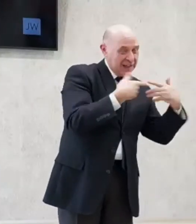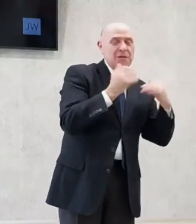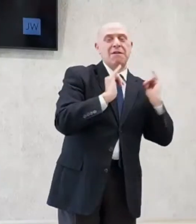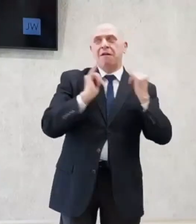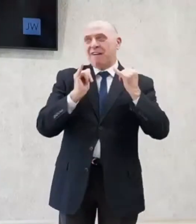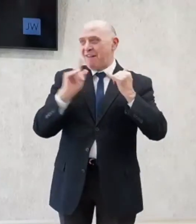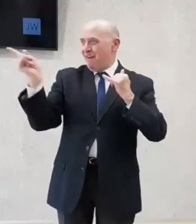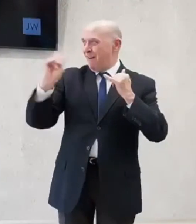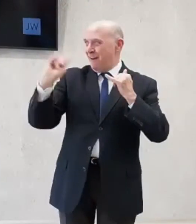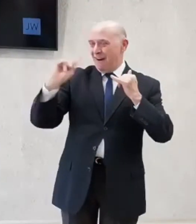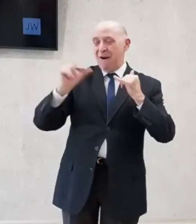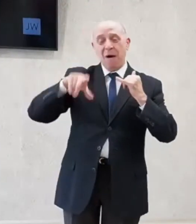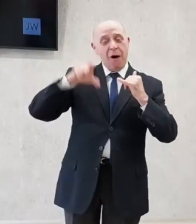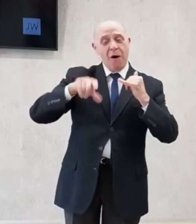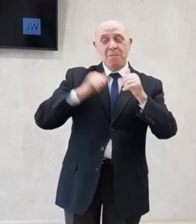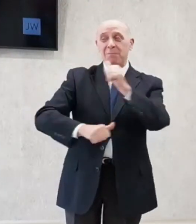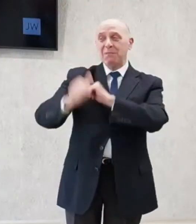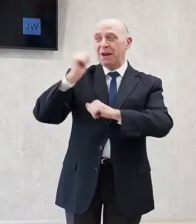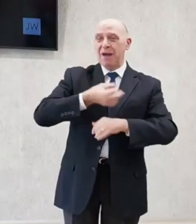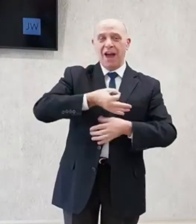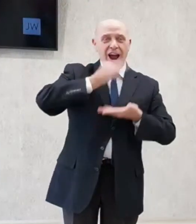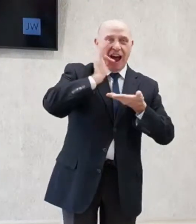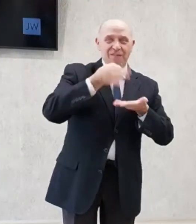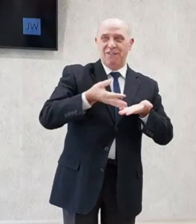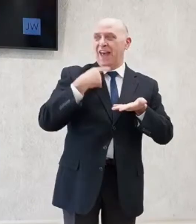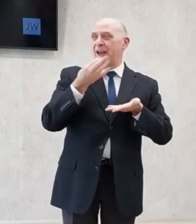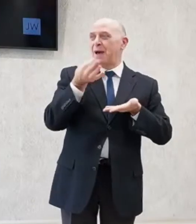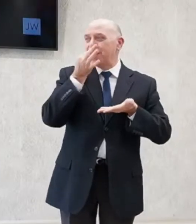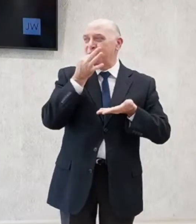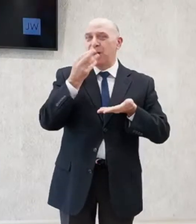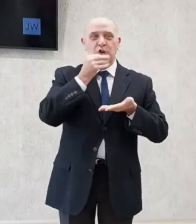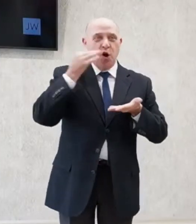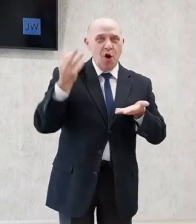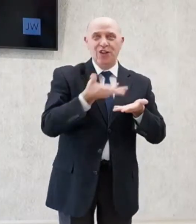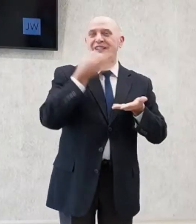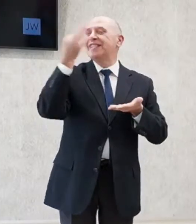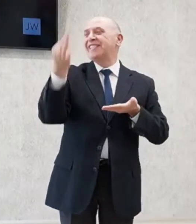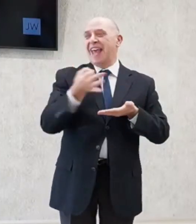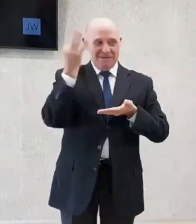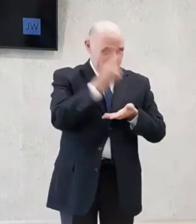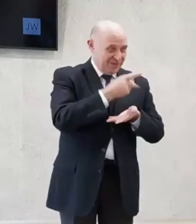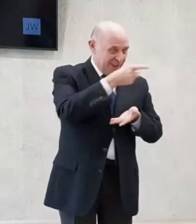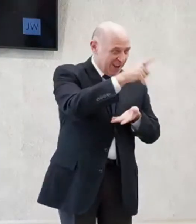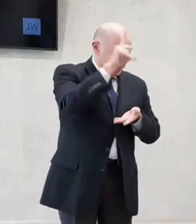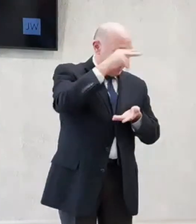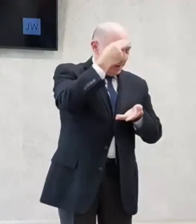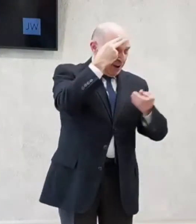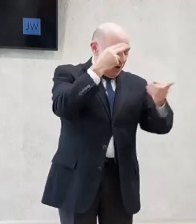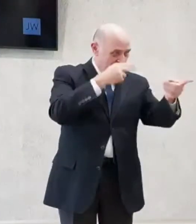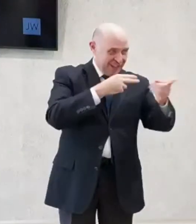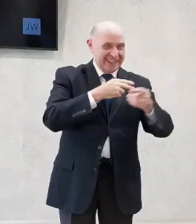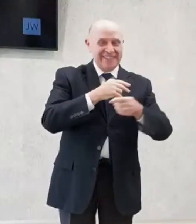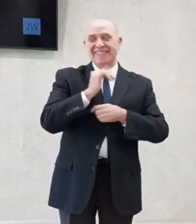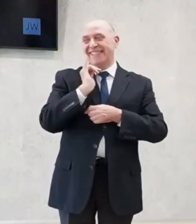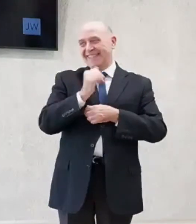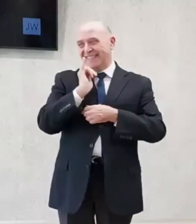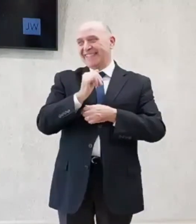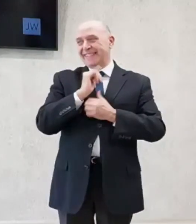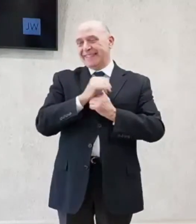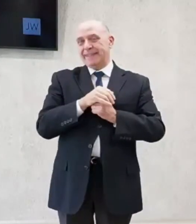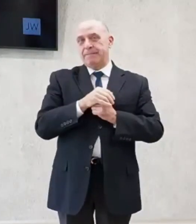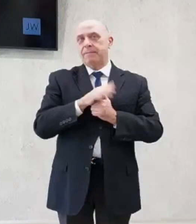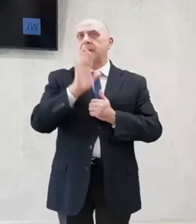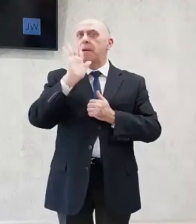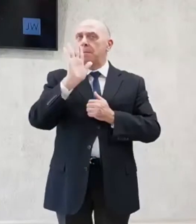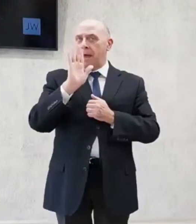se prima non ci aveva offerto un caffè un pasticcino qualcosa vero Luigi che bei ricordi questi ma è qualcosa che poi